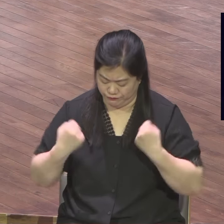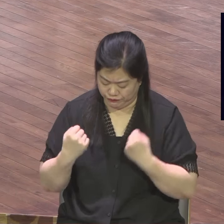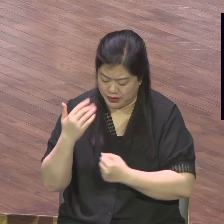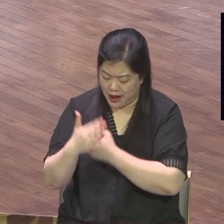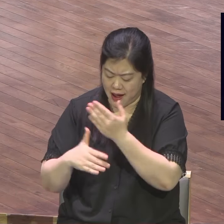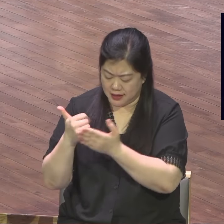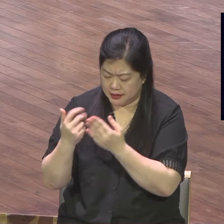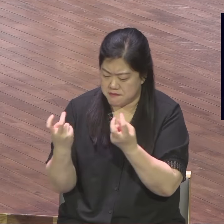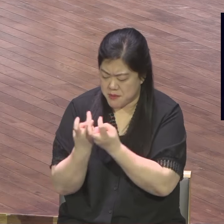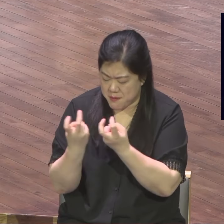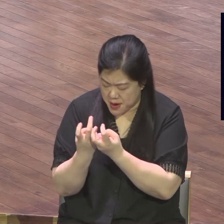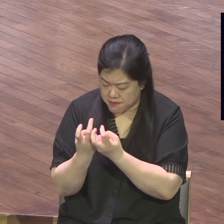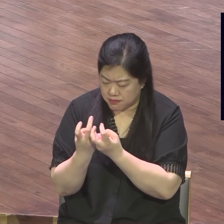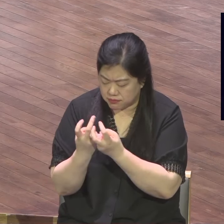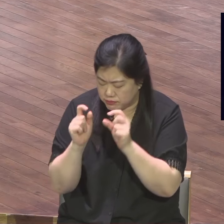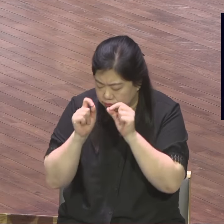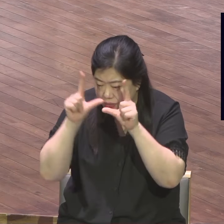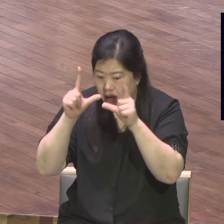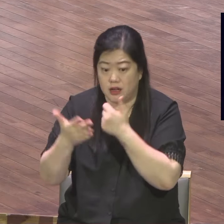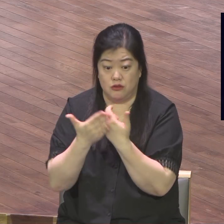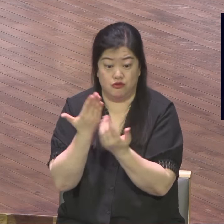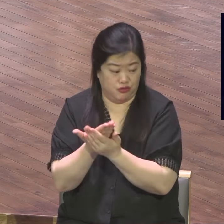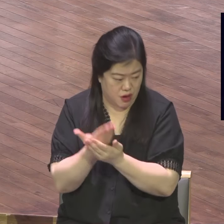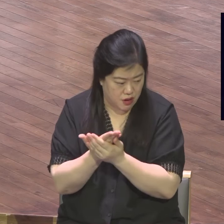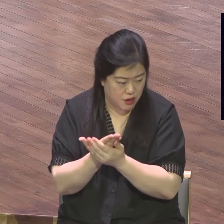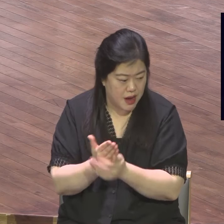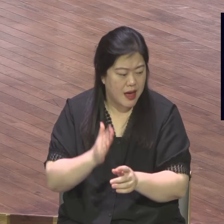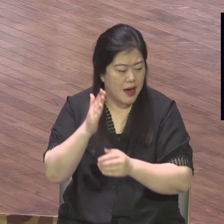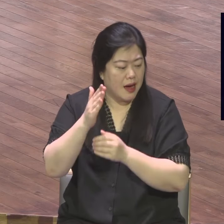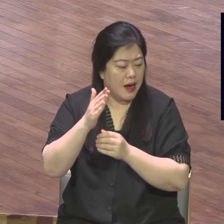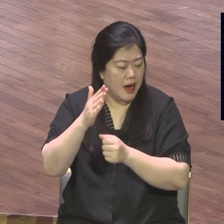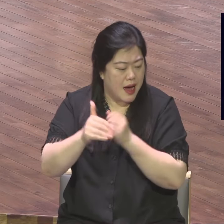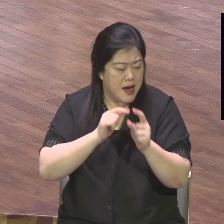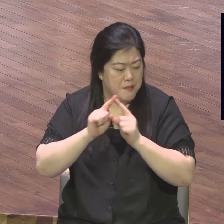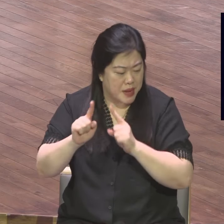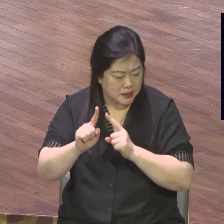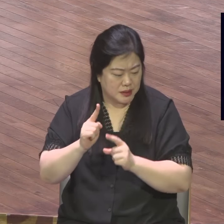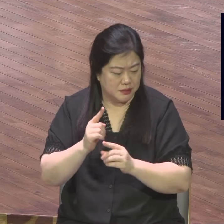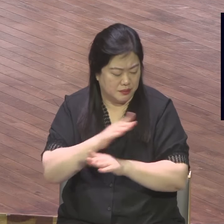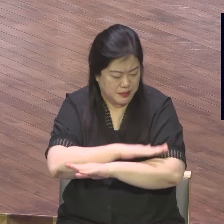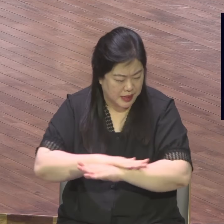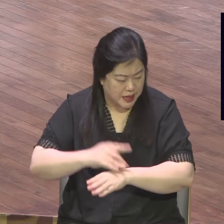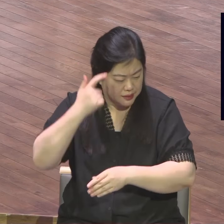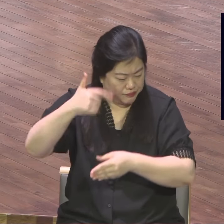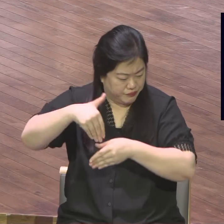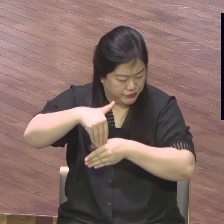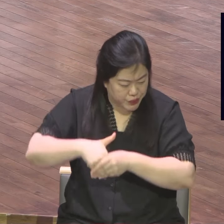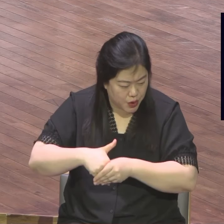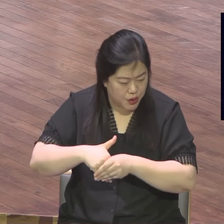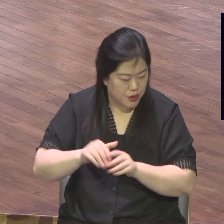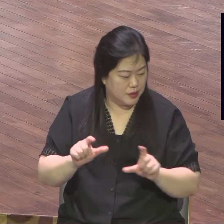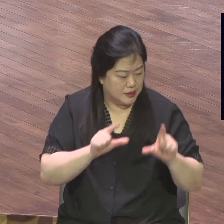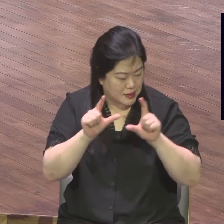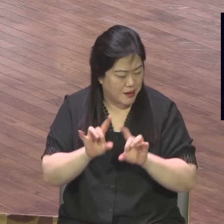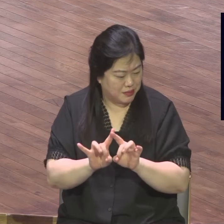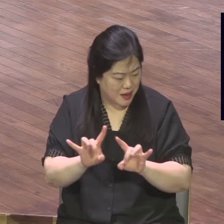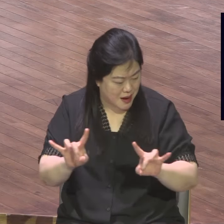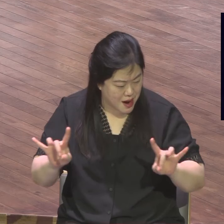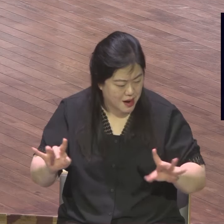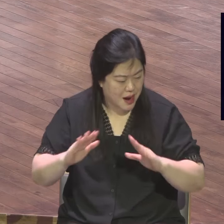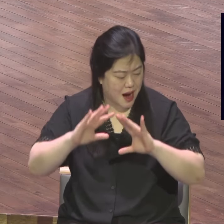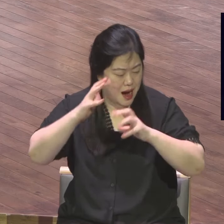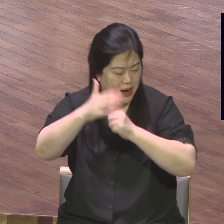내게 임하게 하여 주옵소서. 체험해 주시기도 하겠습니다. 주여 살아계신 우리 아버지